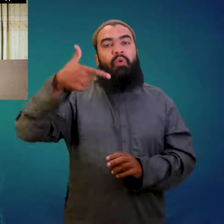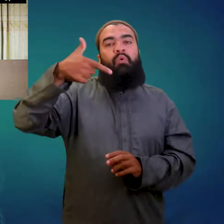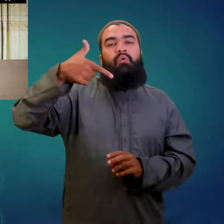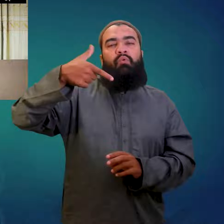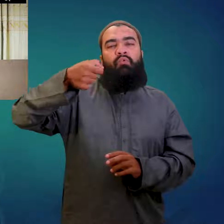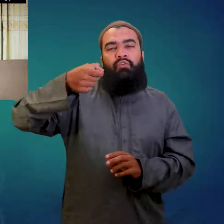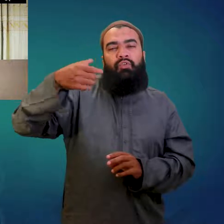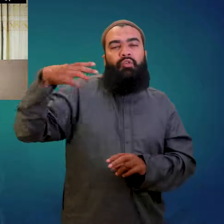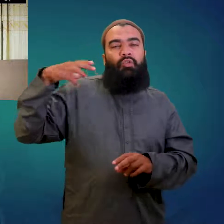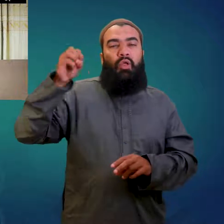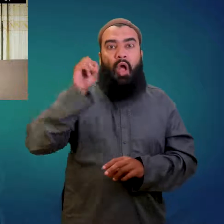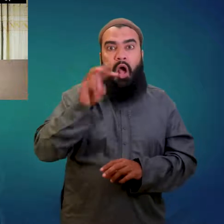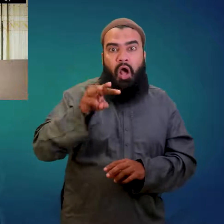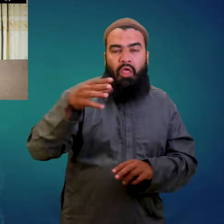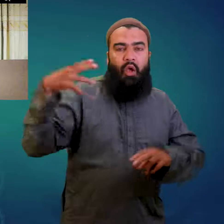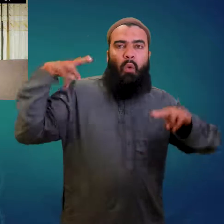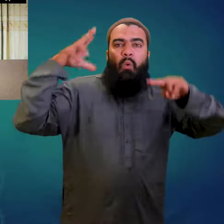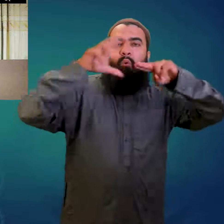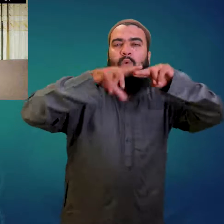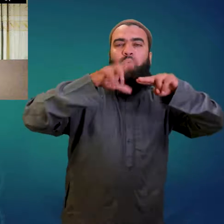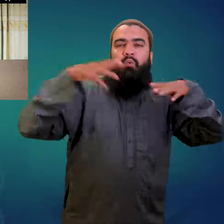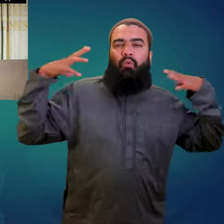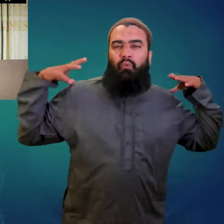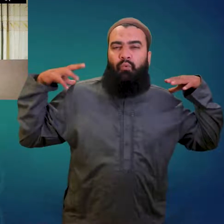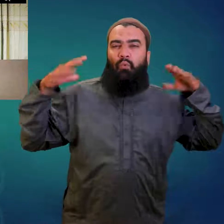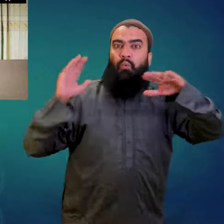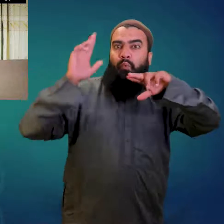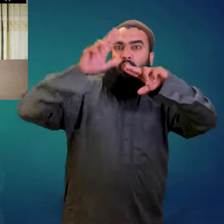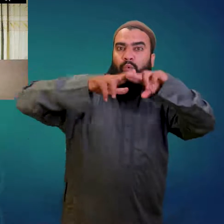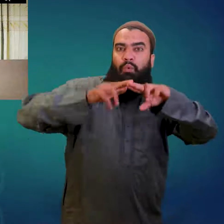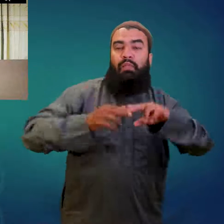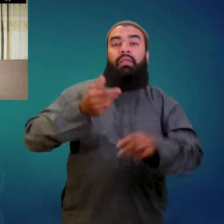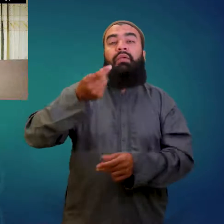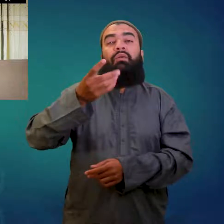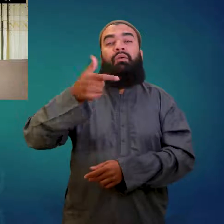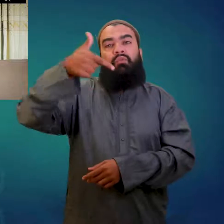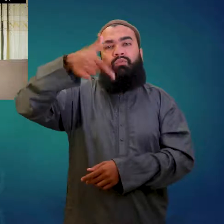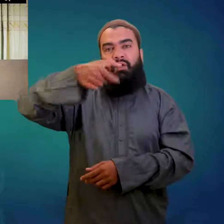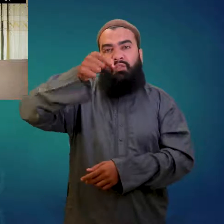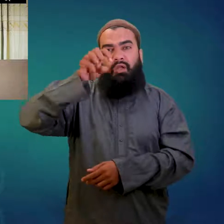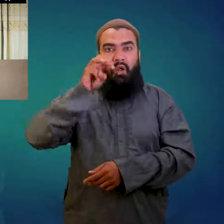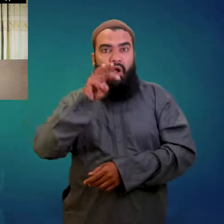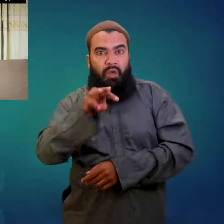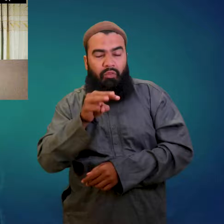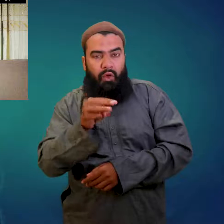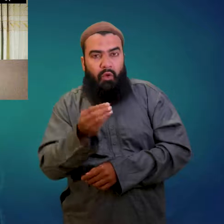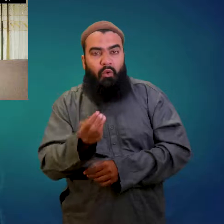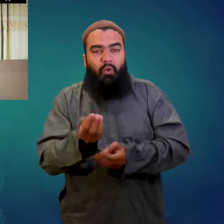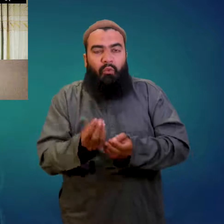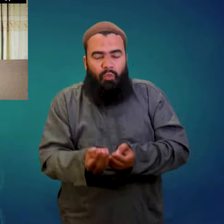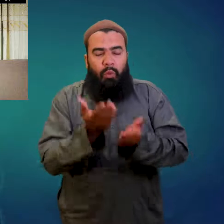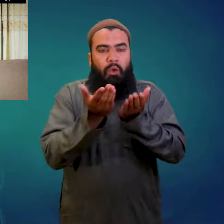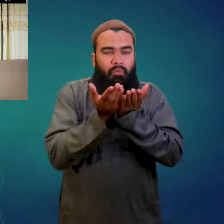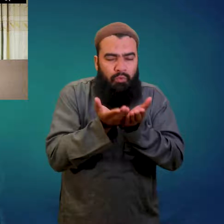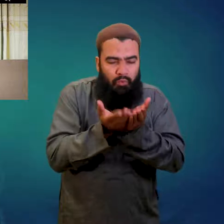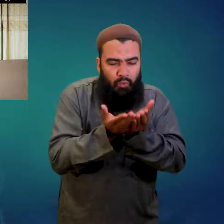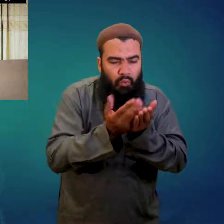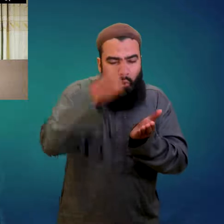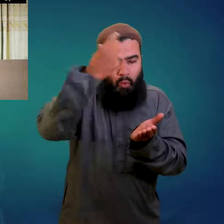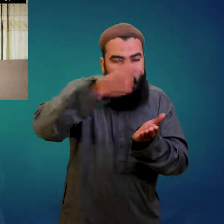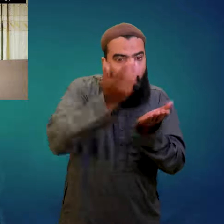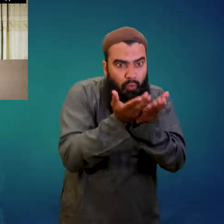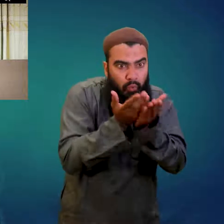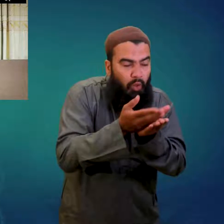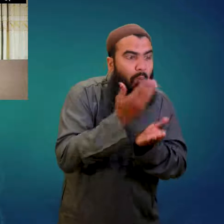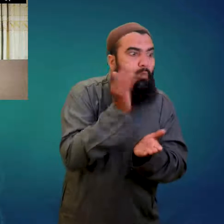فرشتے مقرر فرما دیتے ہیں جو شام تک اس کے لیے رحمت کی دعا کرتے ہیں۔ اگر وہ اس دن میں